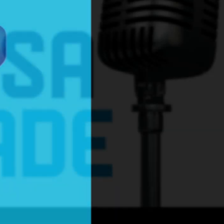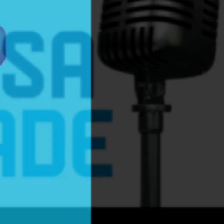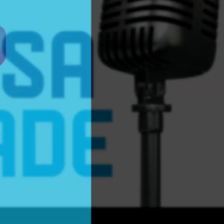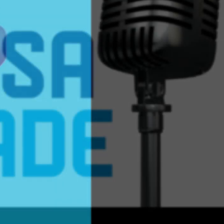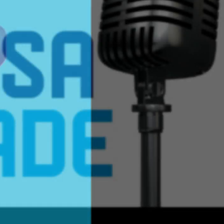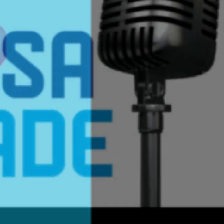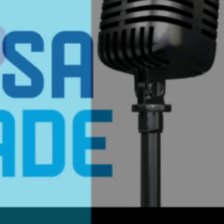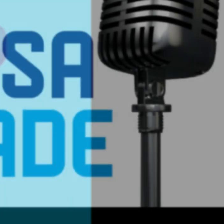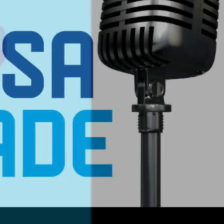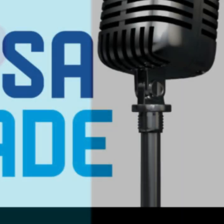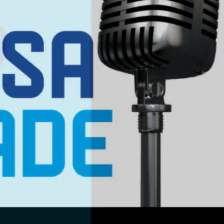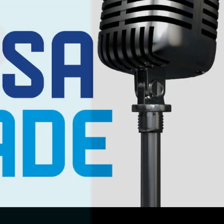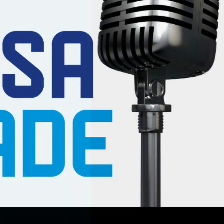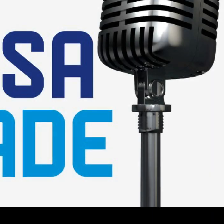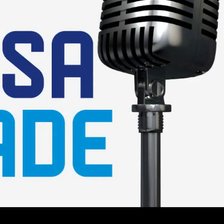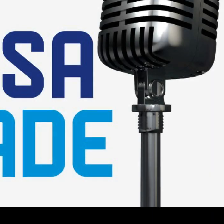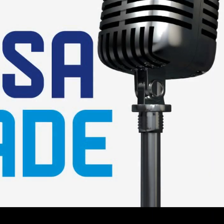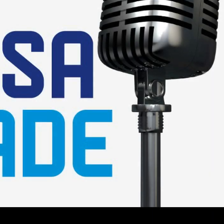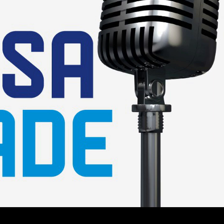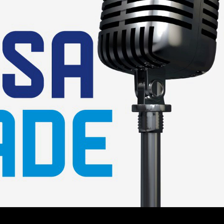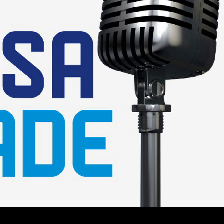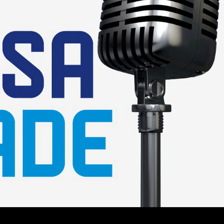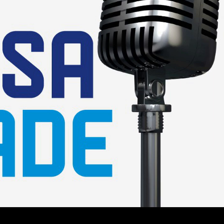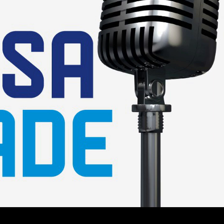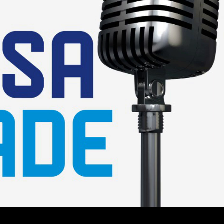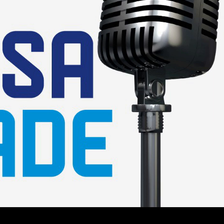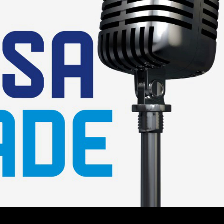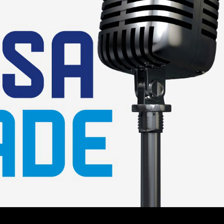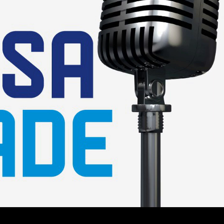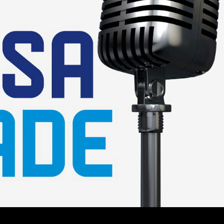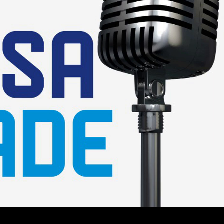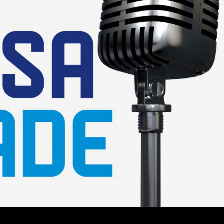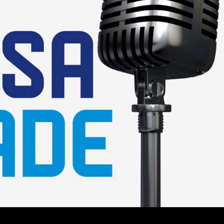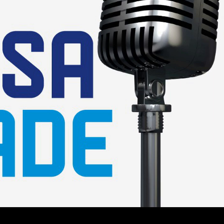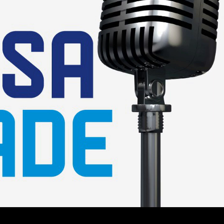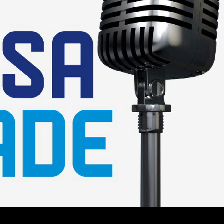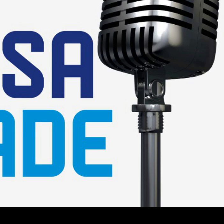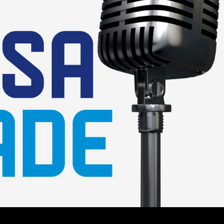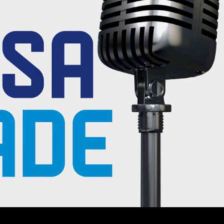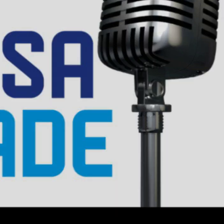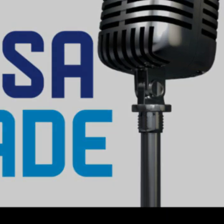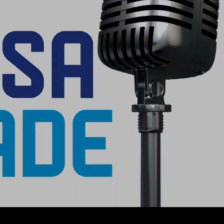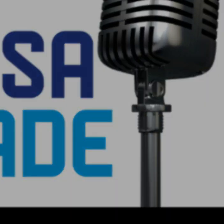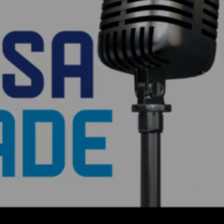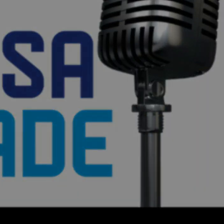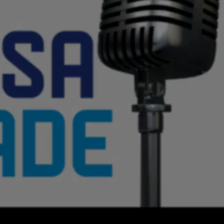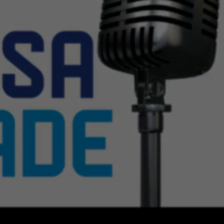Continue conosco no portal da Prefeitura e nas redes sociais.